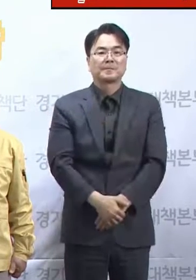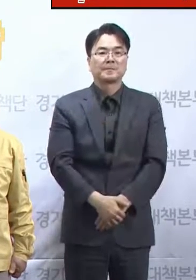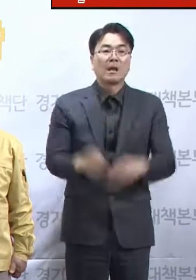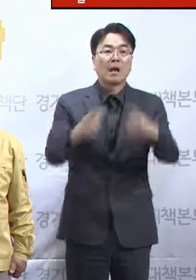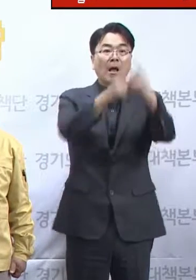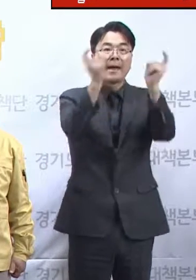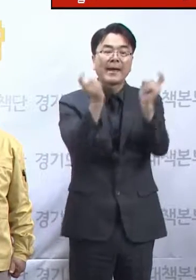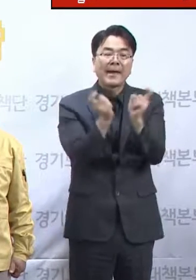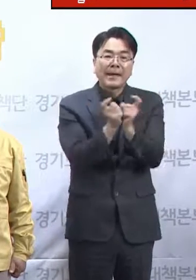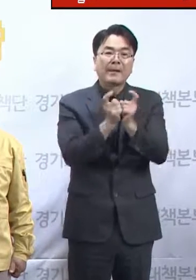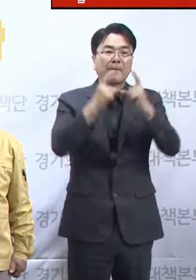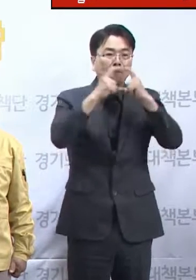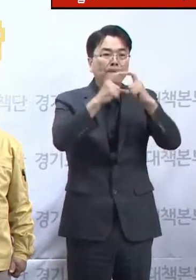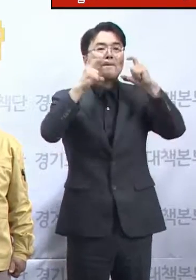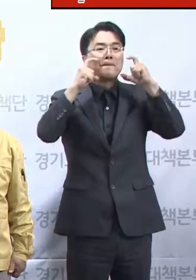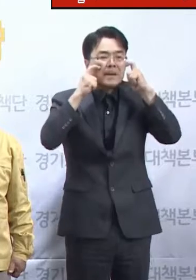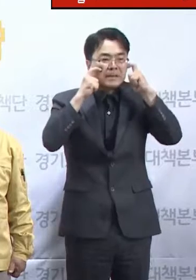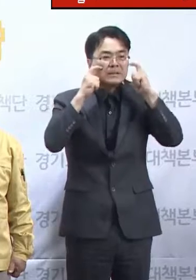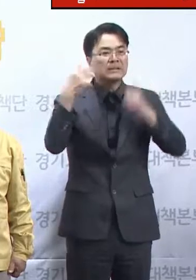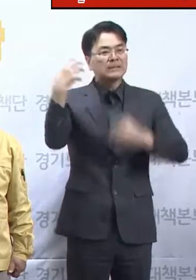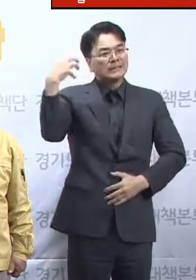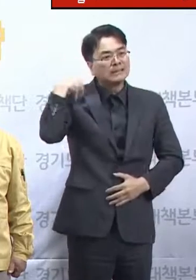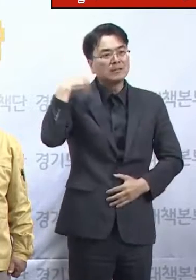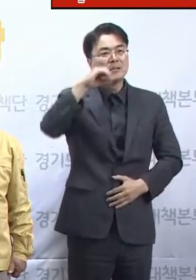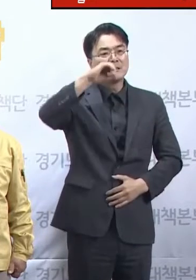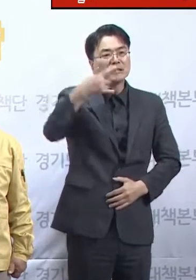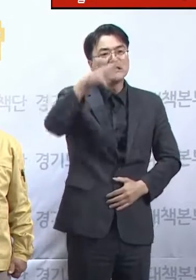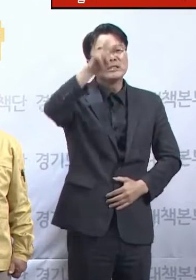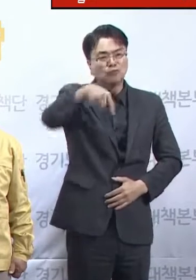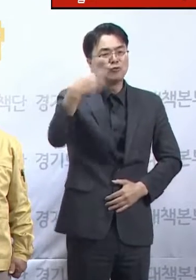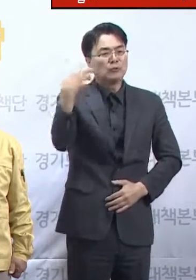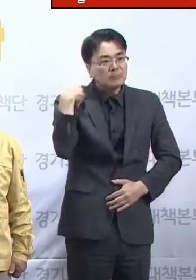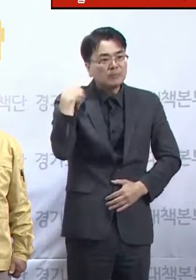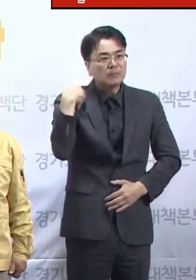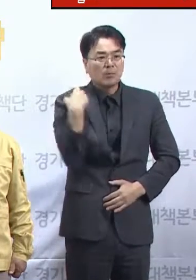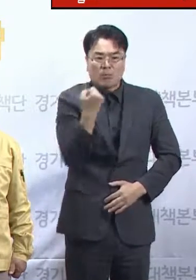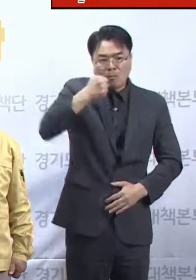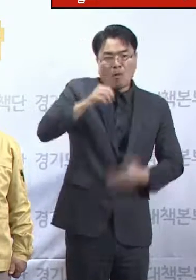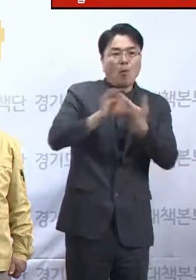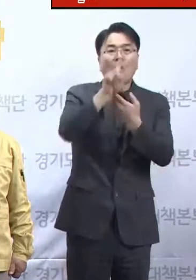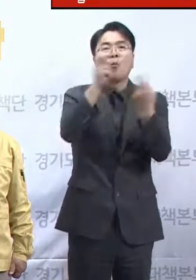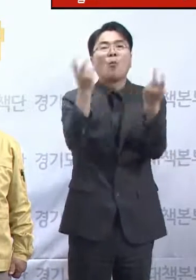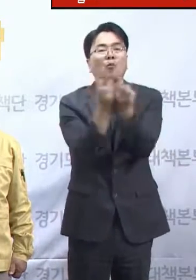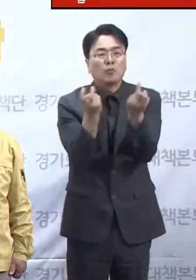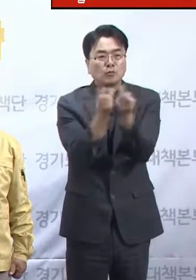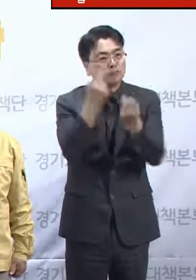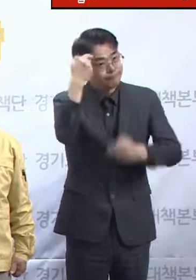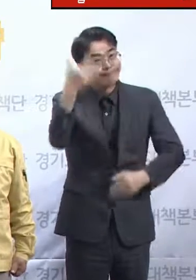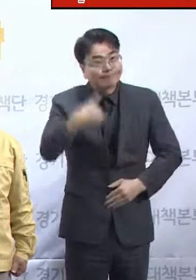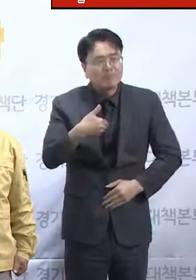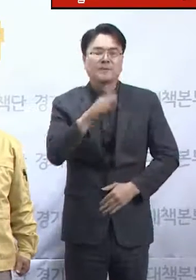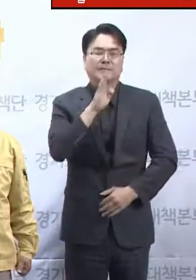개인 마스크 착용 의무화 명령을 어길 경우 어떻게 확인할 수 있느냐는 말씀을